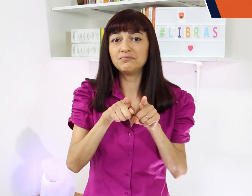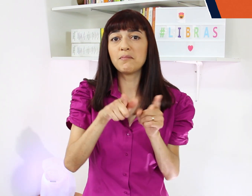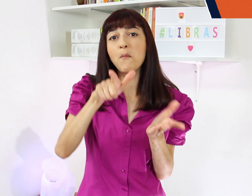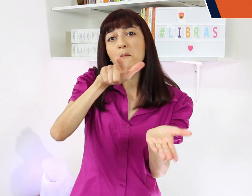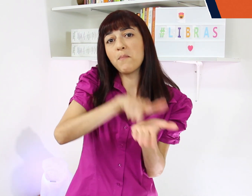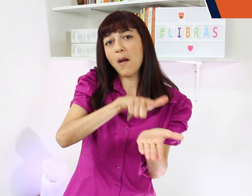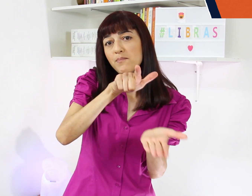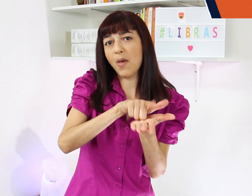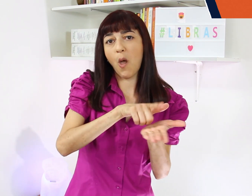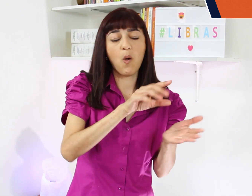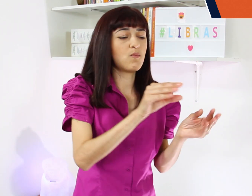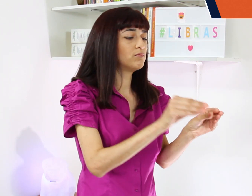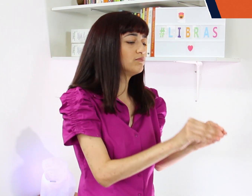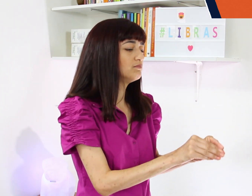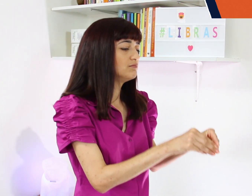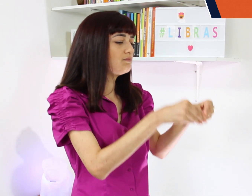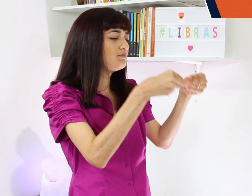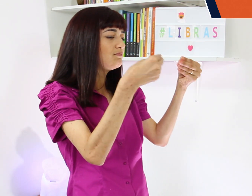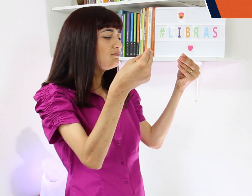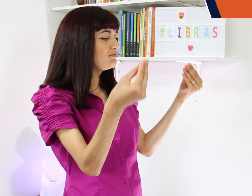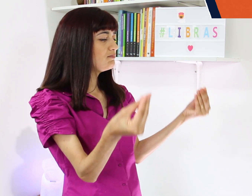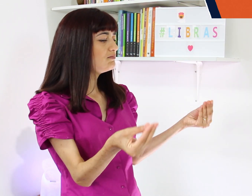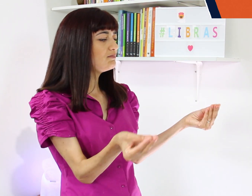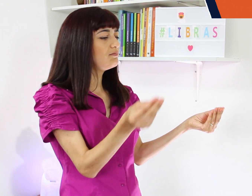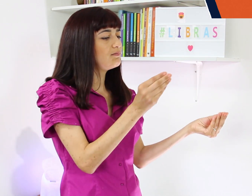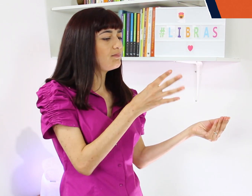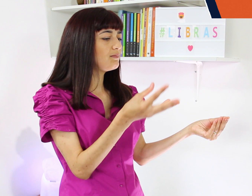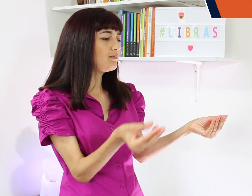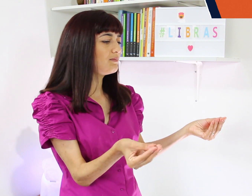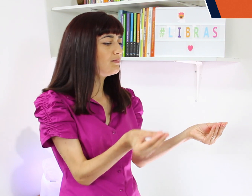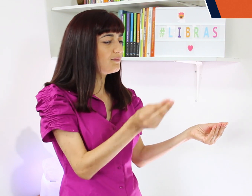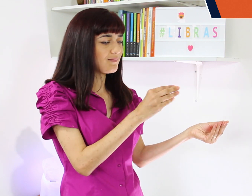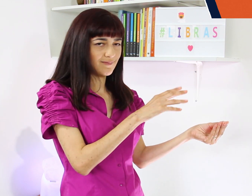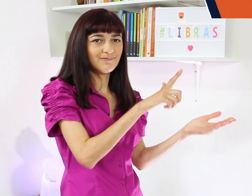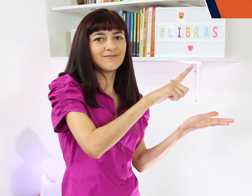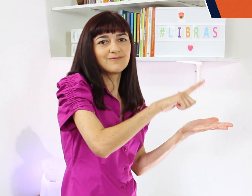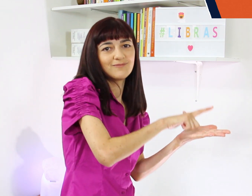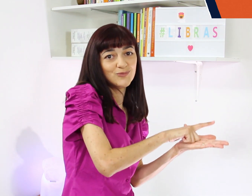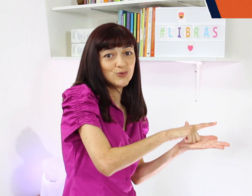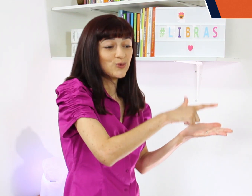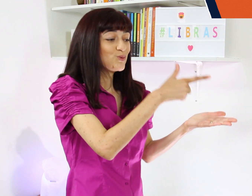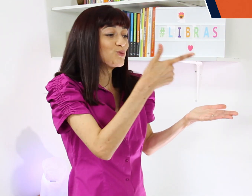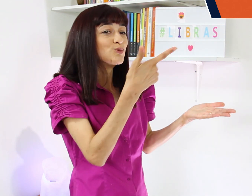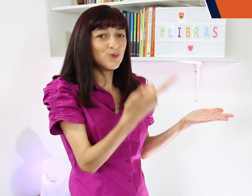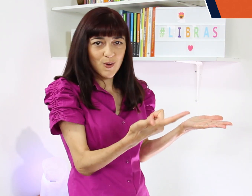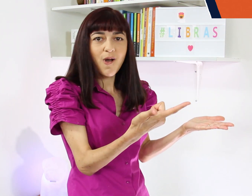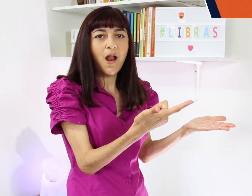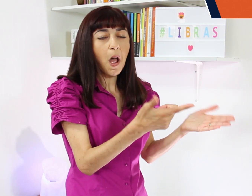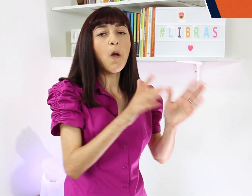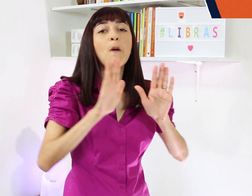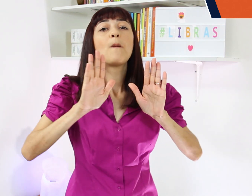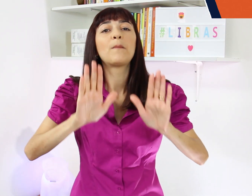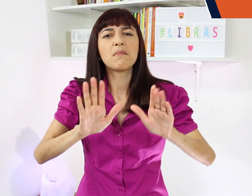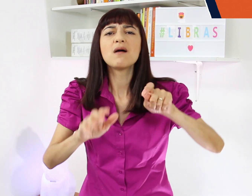Mas, por exemplo, os surdos utilizam esse sinal tanto para jornal televisivo quanto para jornal de